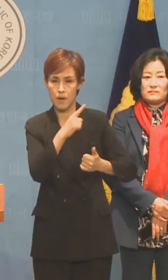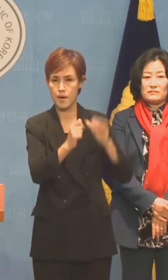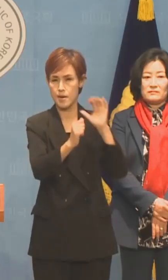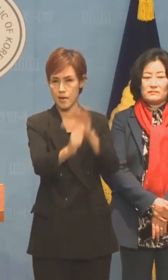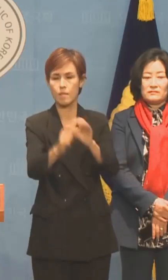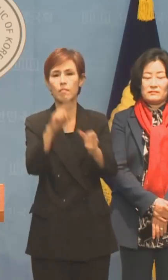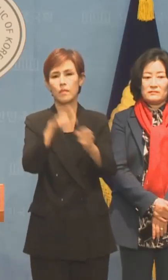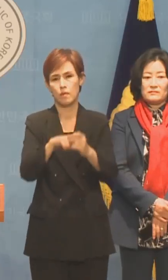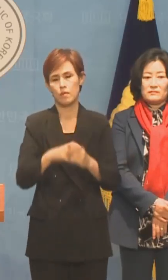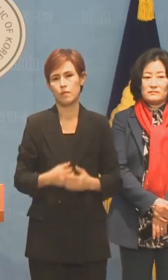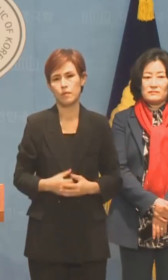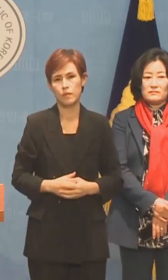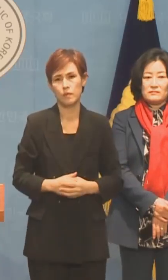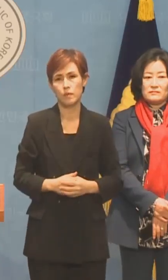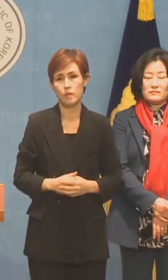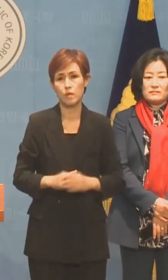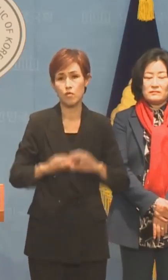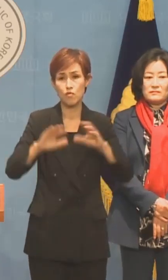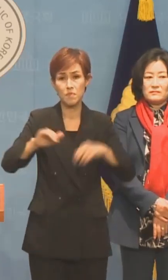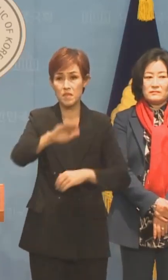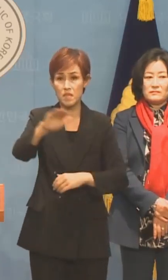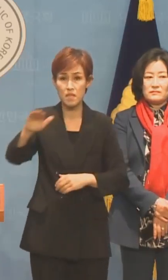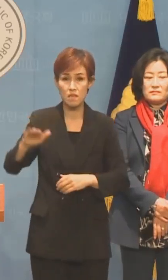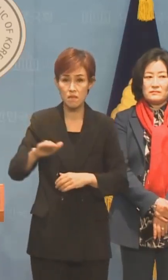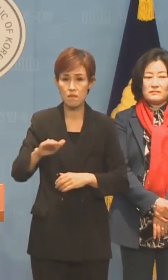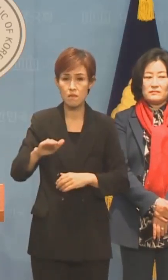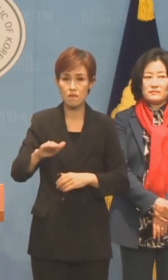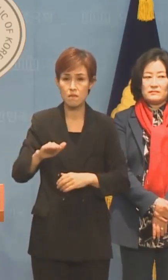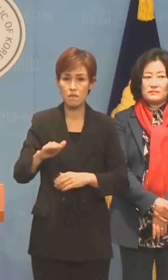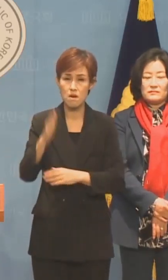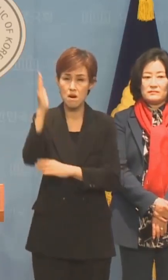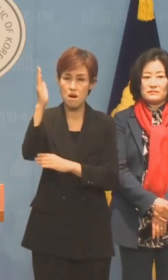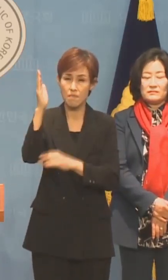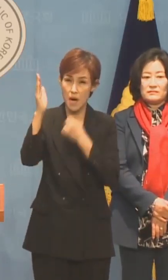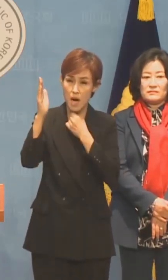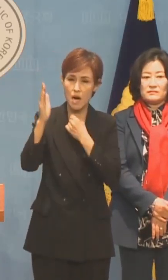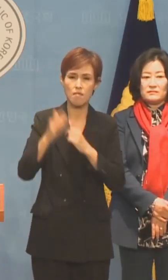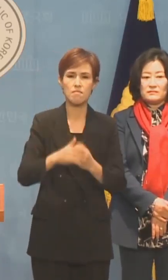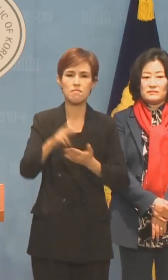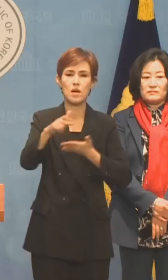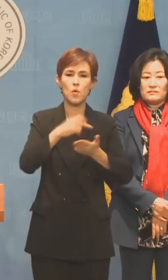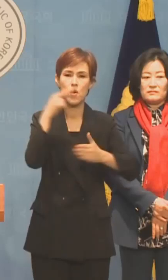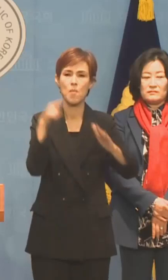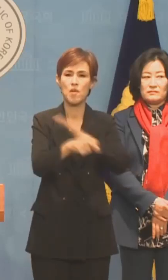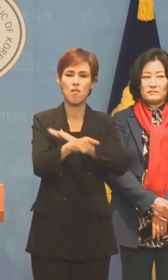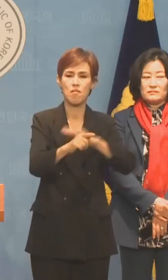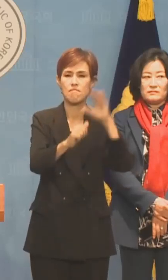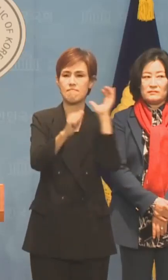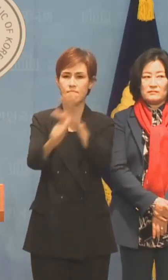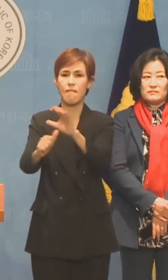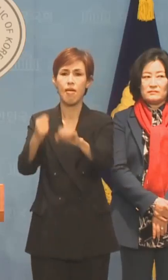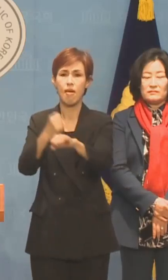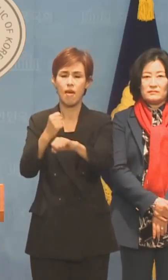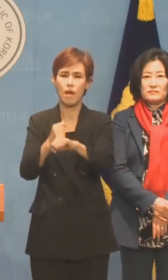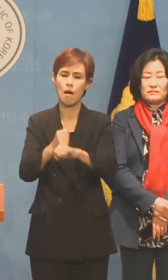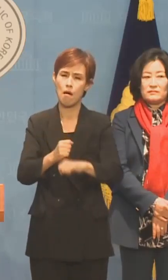보입니다. 국민의 입을 카톡 계엄령으로 틀어막겠다는 발상 자체가 경악스러울